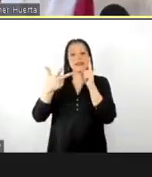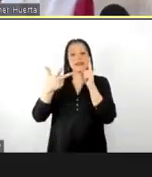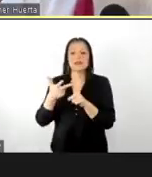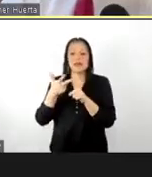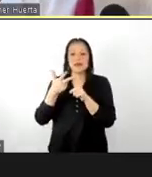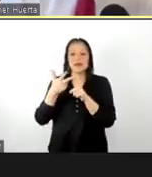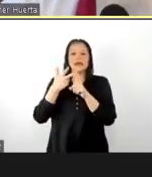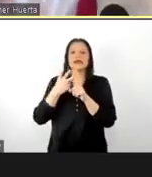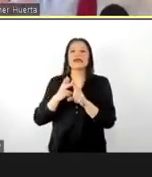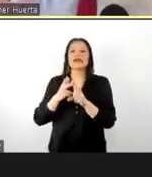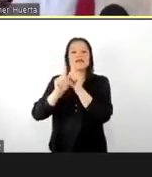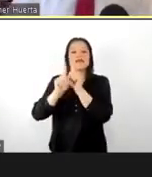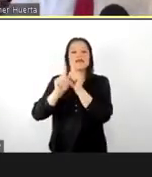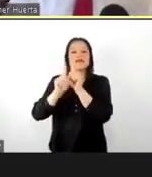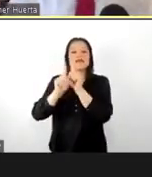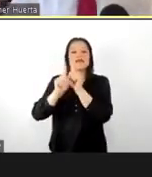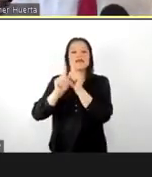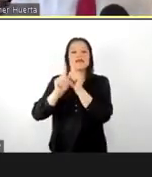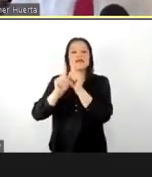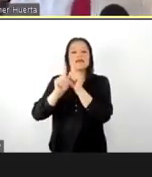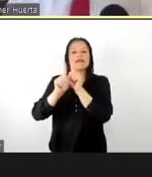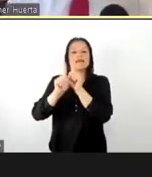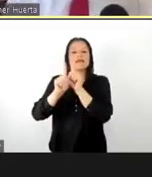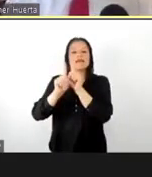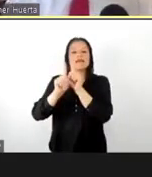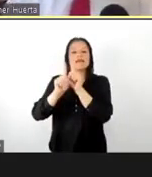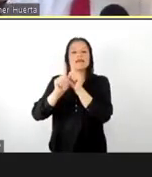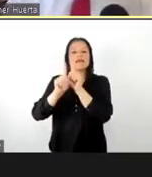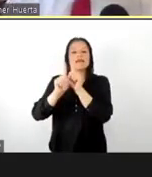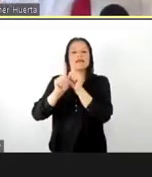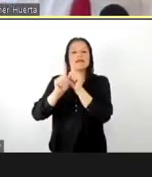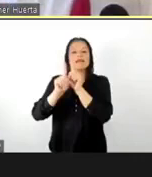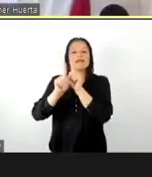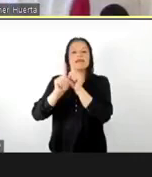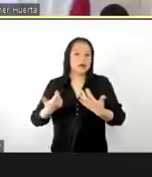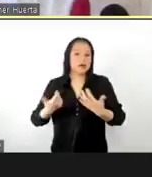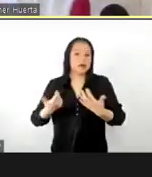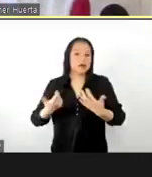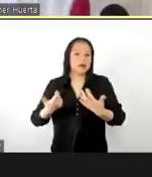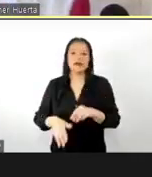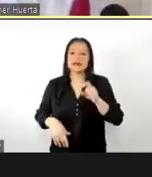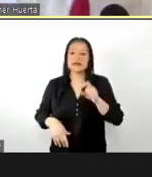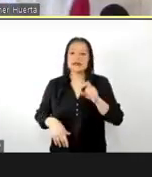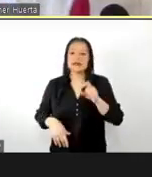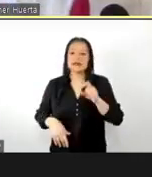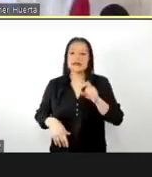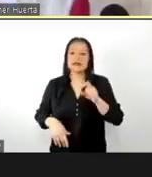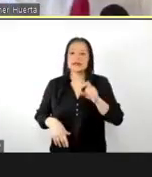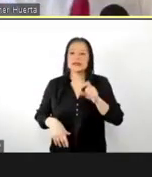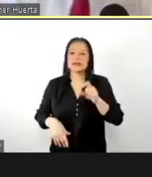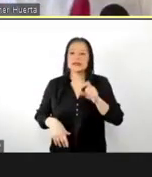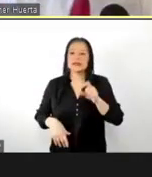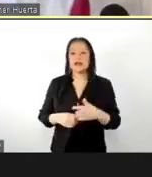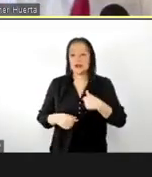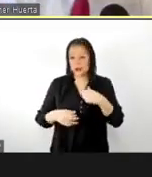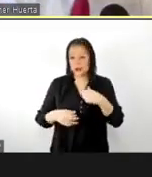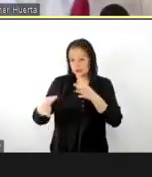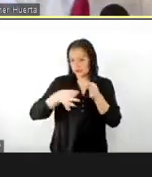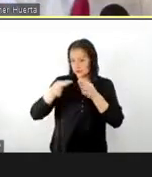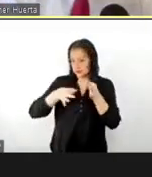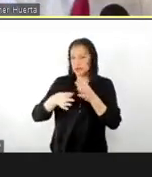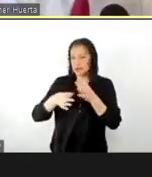Una tercera es así que es completamente diferente. La tercera es que lo que hay que entender,